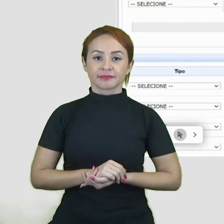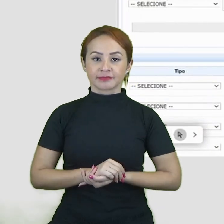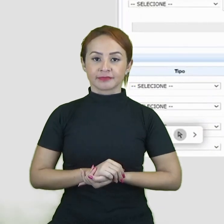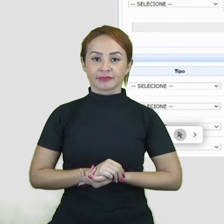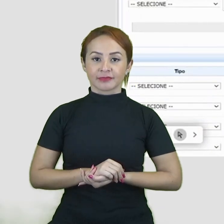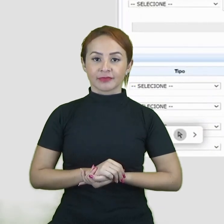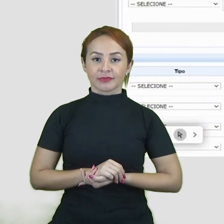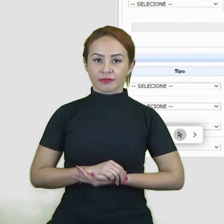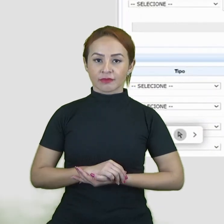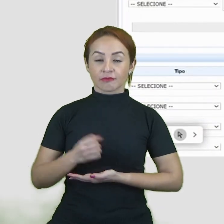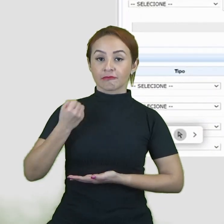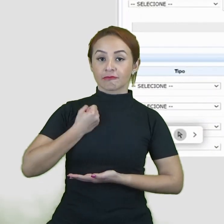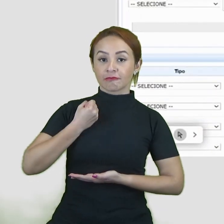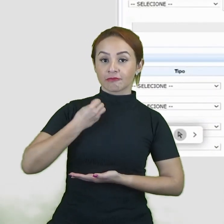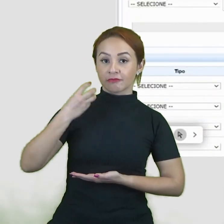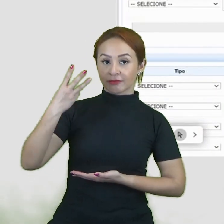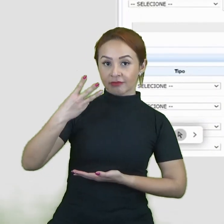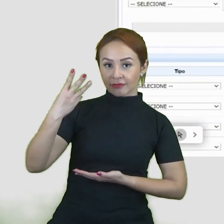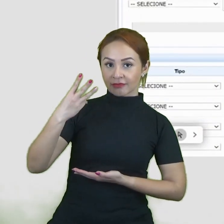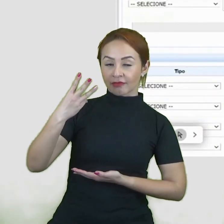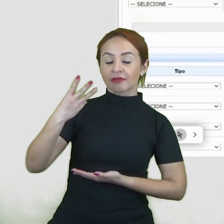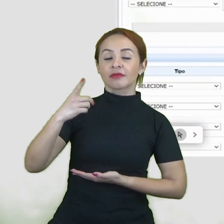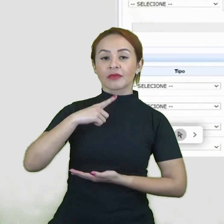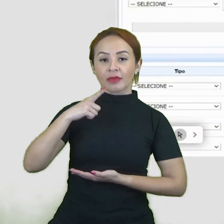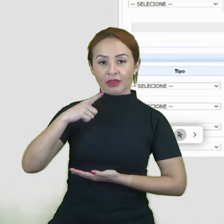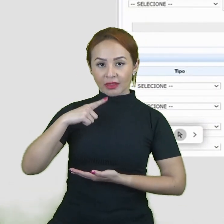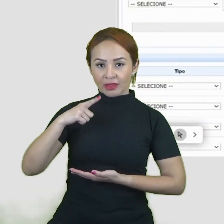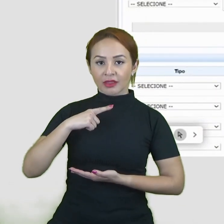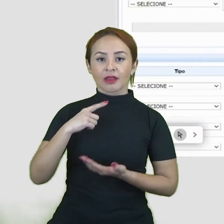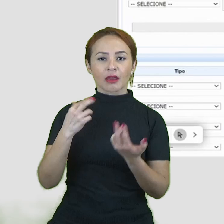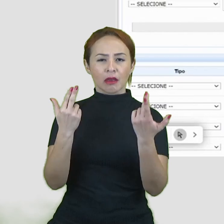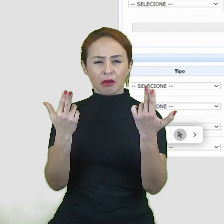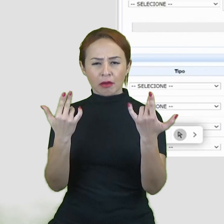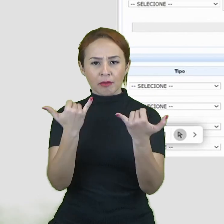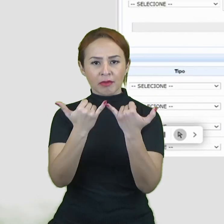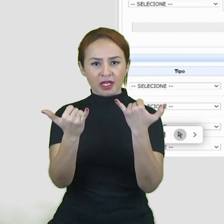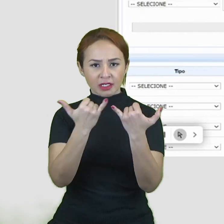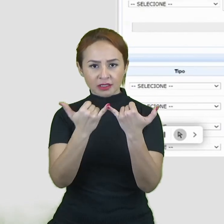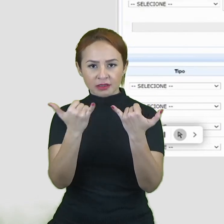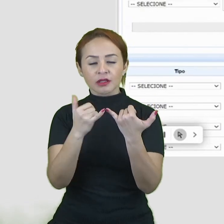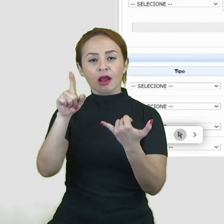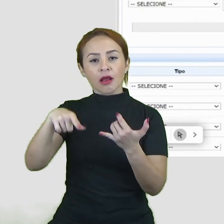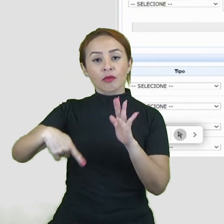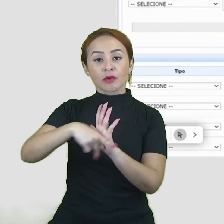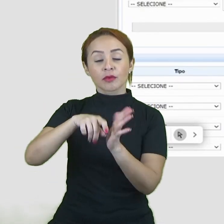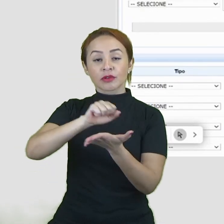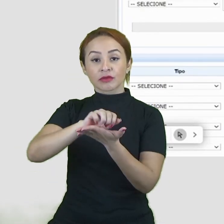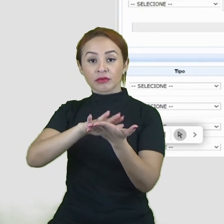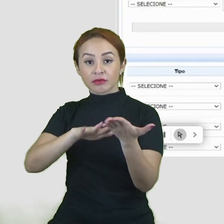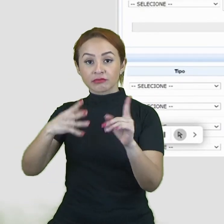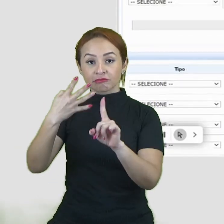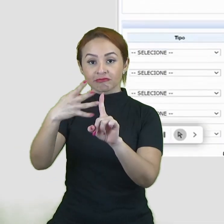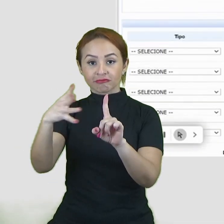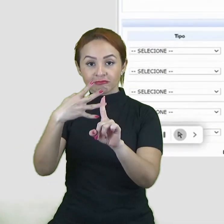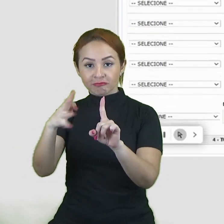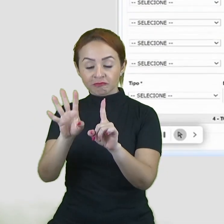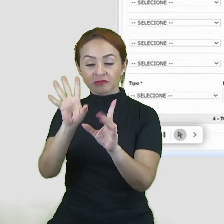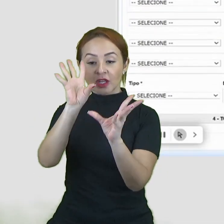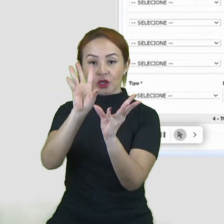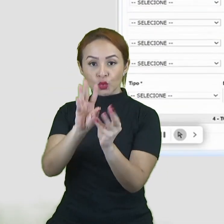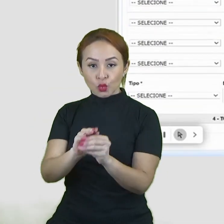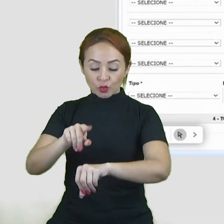nós temos a mesma lógica para as atividades de extensão, né, com um resumo da carga horária semanal dessas